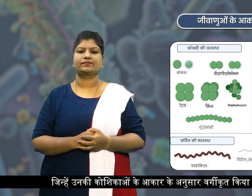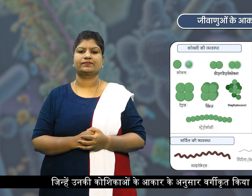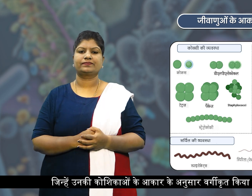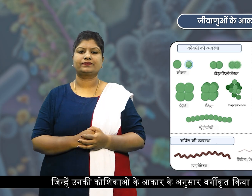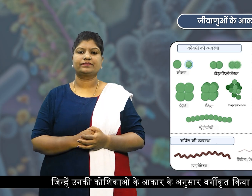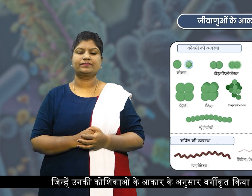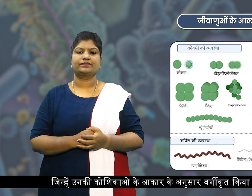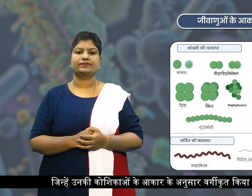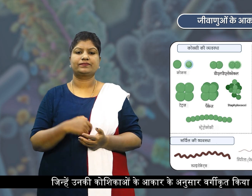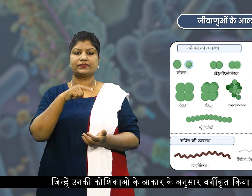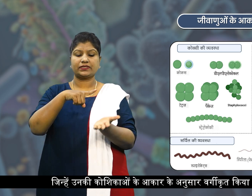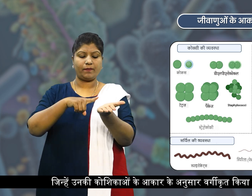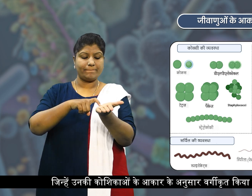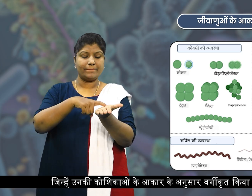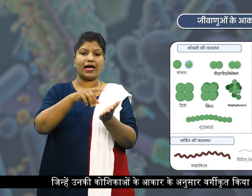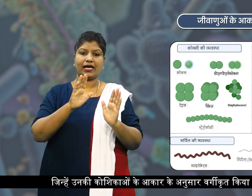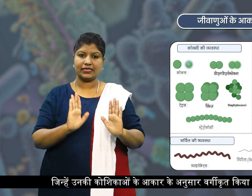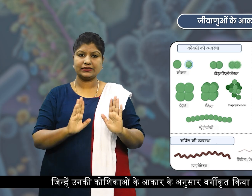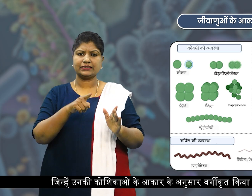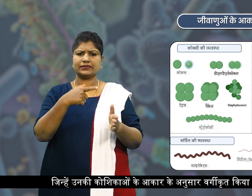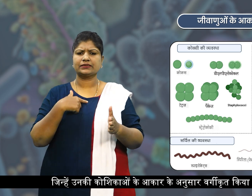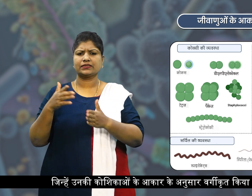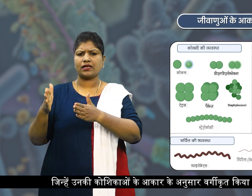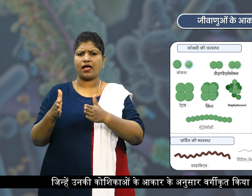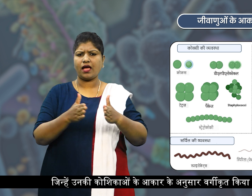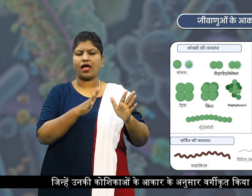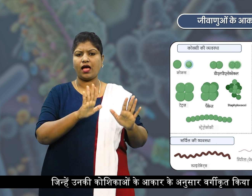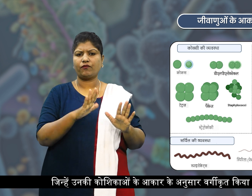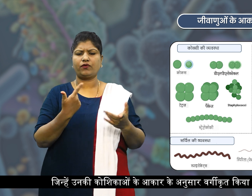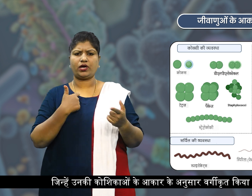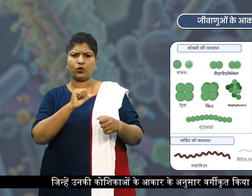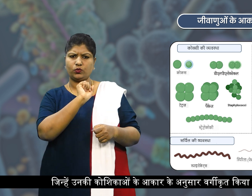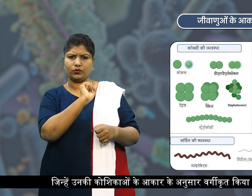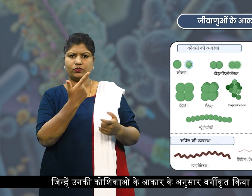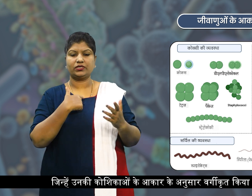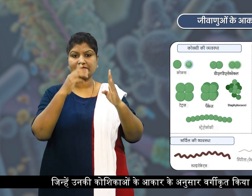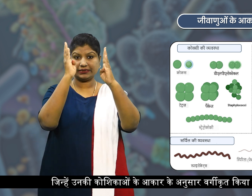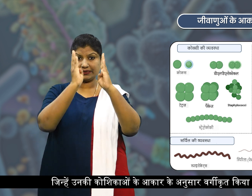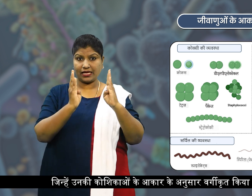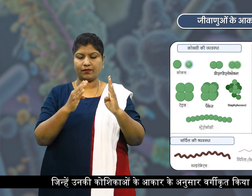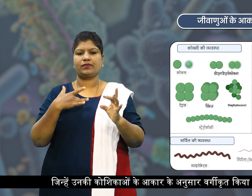जिन्हें उनकी कोशिकाओं के आकार से अनुसार वर्गीकृत किया जाता है।